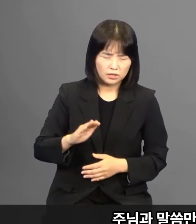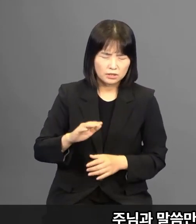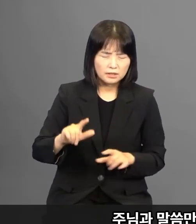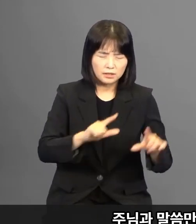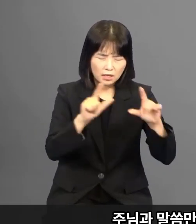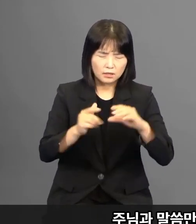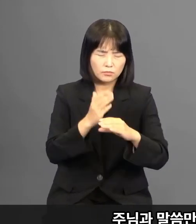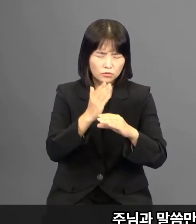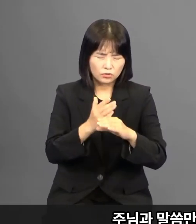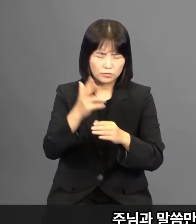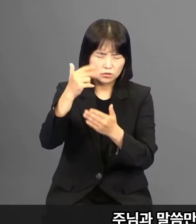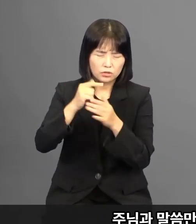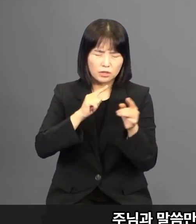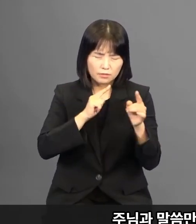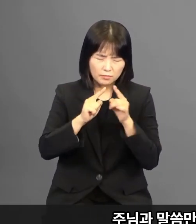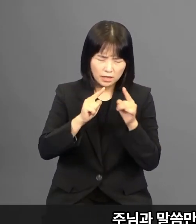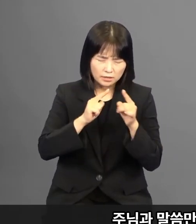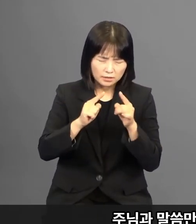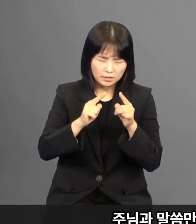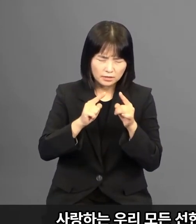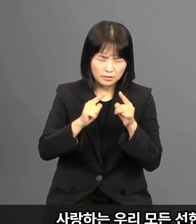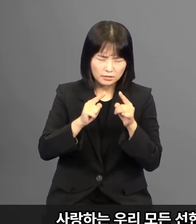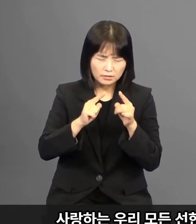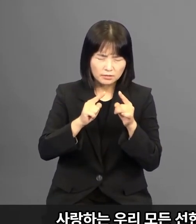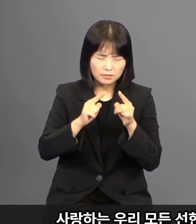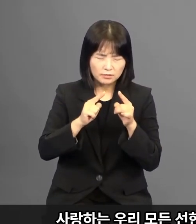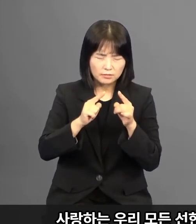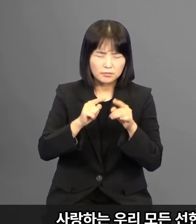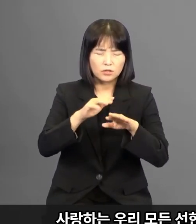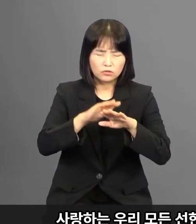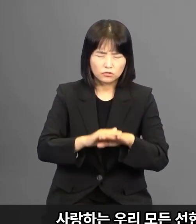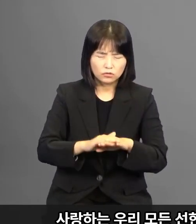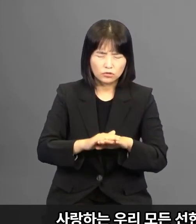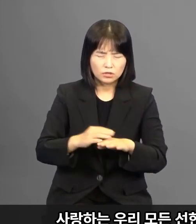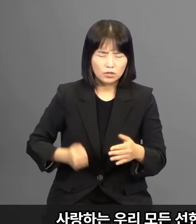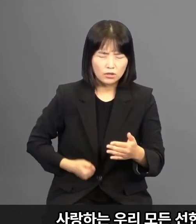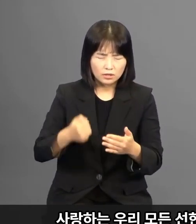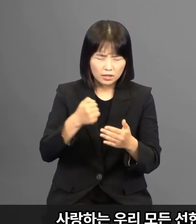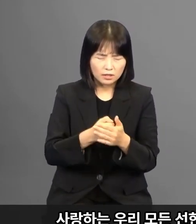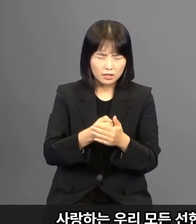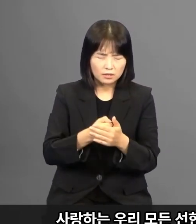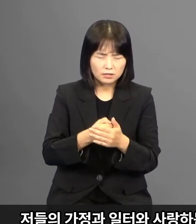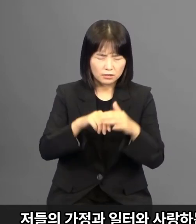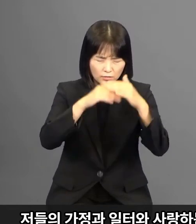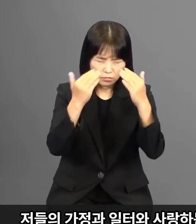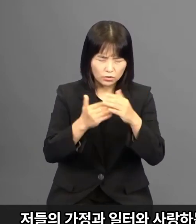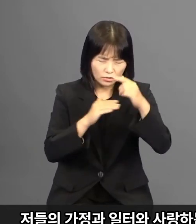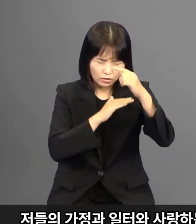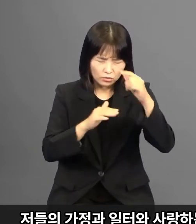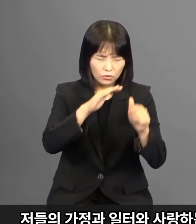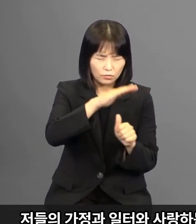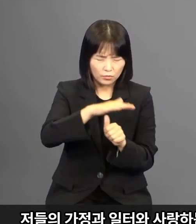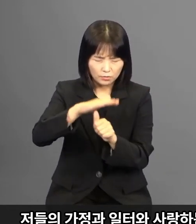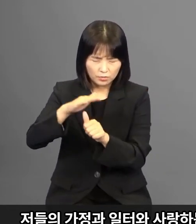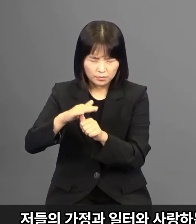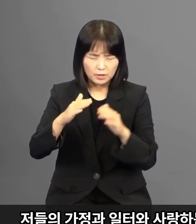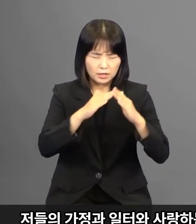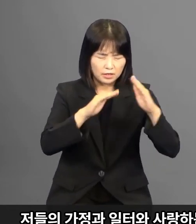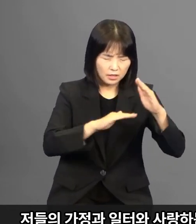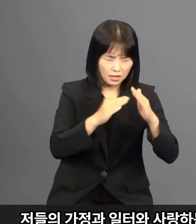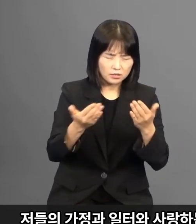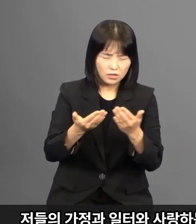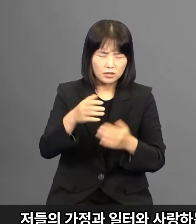주님과 말씀만을 중심에 삼고자 결단하는 사랑하는 우리 모든 선한목적교회 예배자들 머리 위에 저들의 가정과 일터와